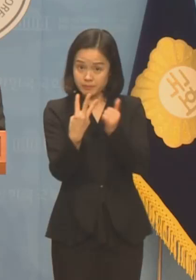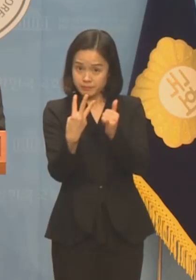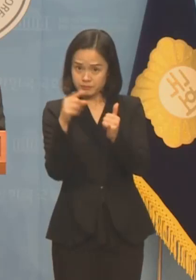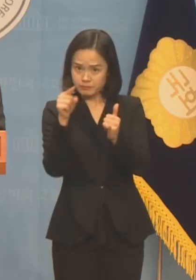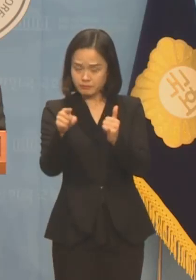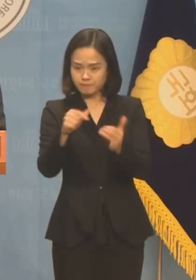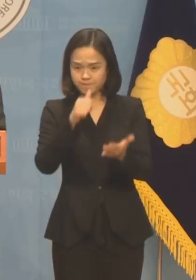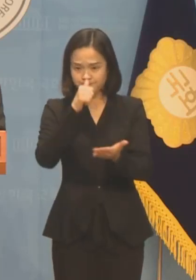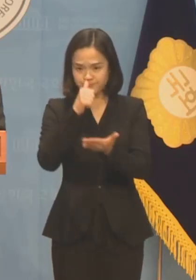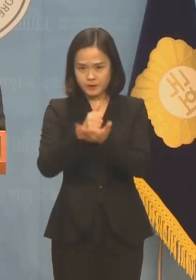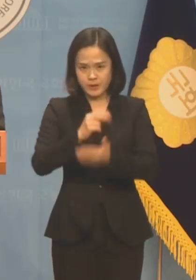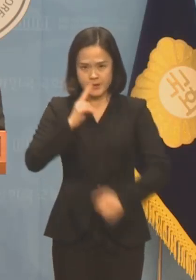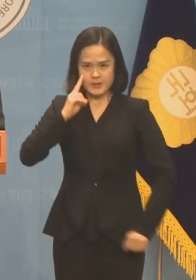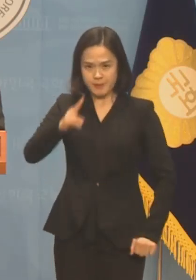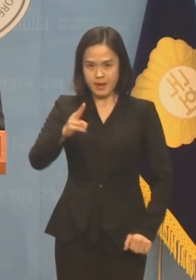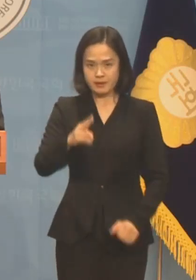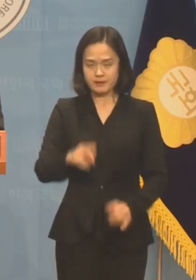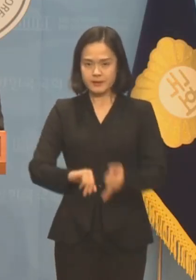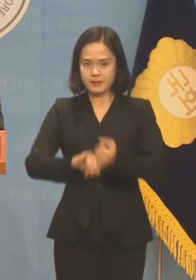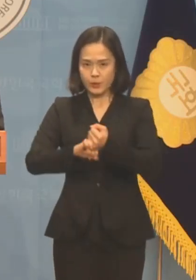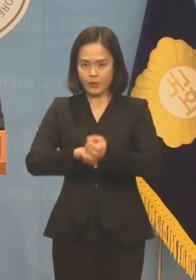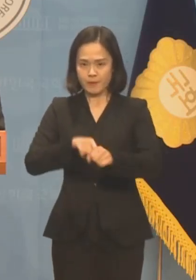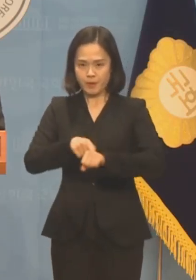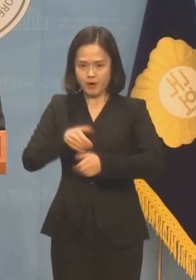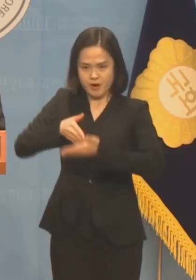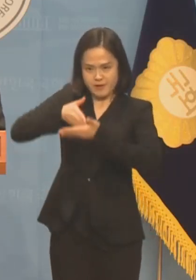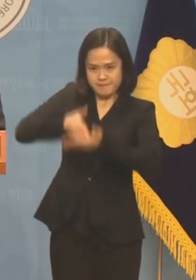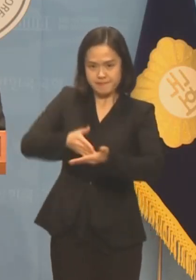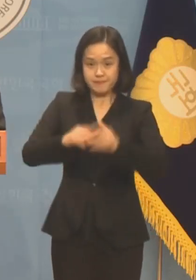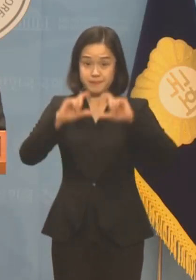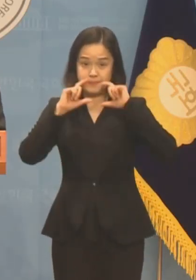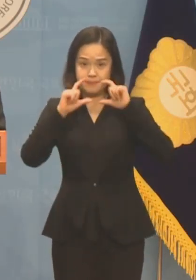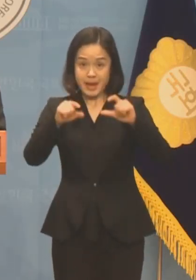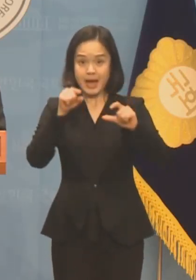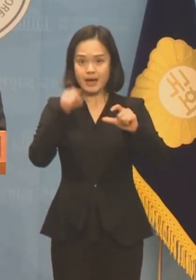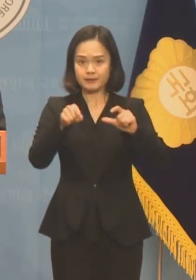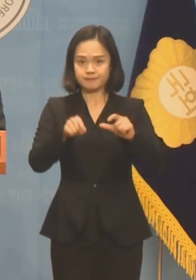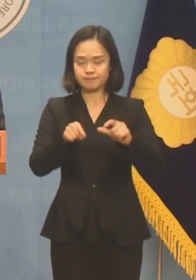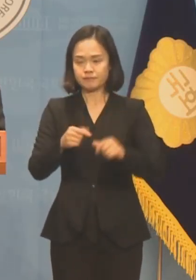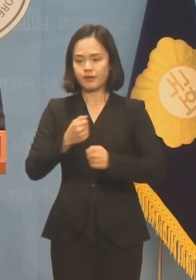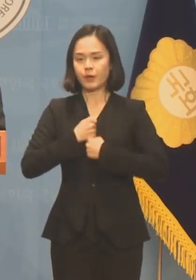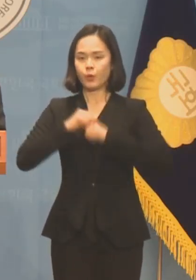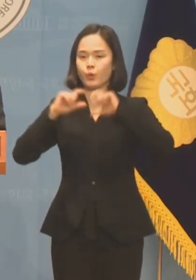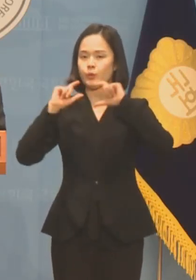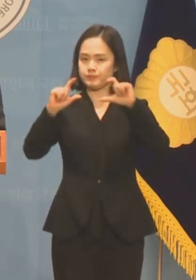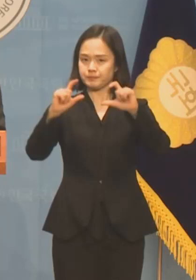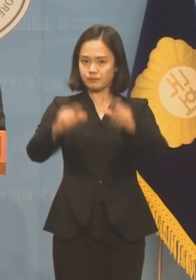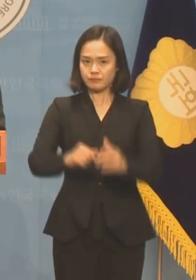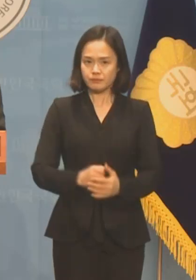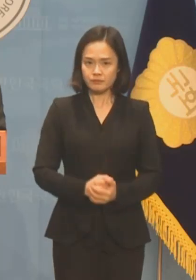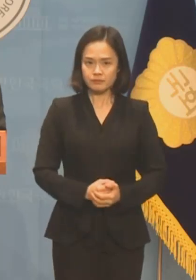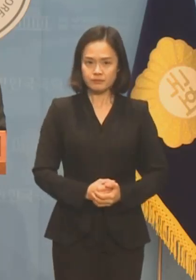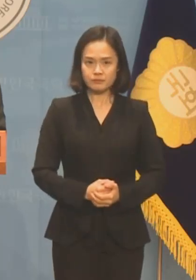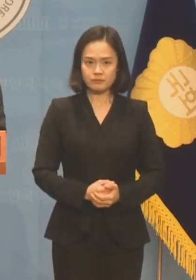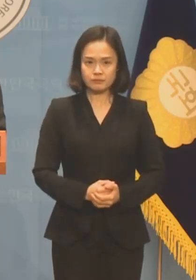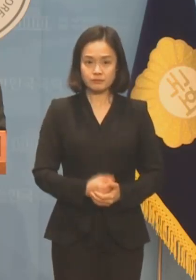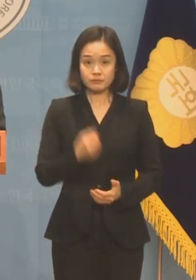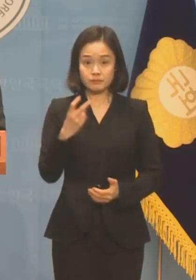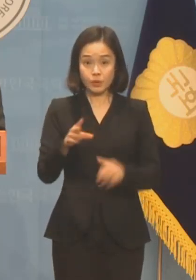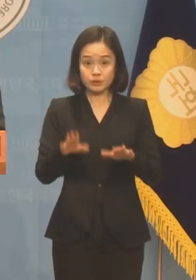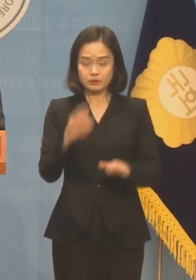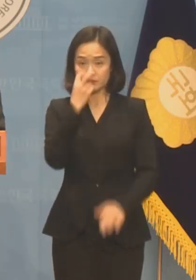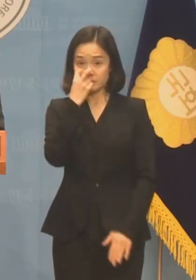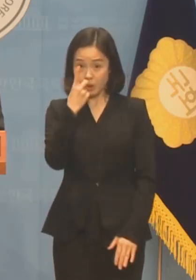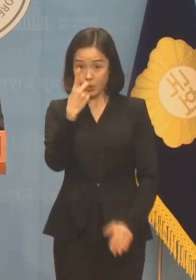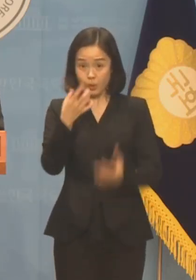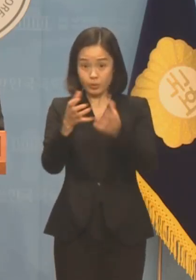그 죄를 반드시 무겁게 치를 것임을 다시 한번 경고합니다. 무엇보다 현재 경호처에